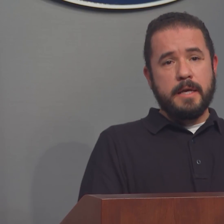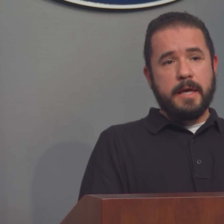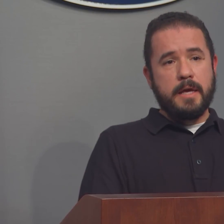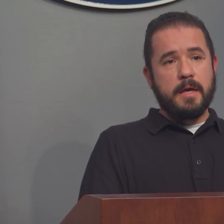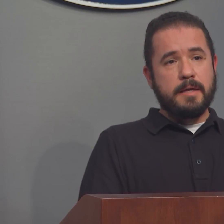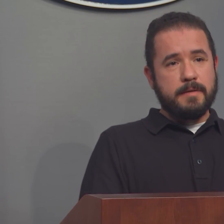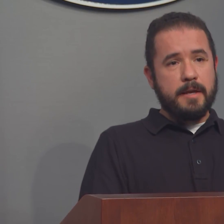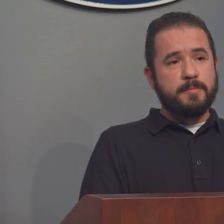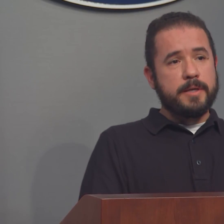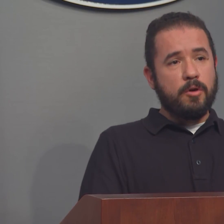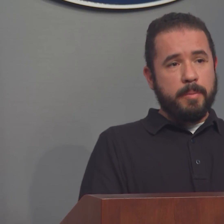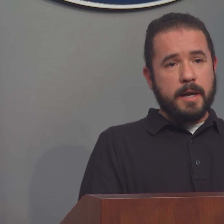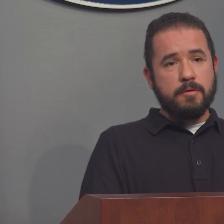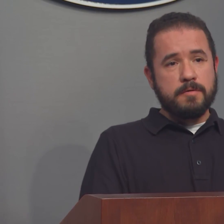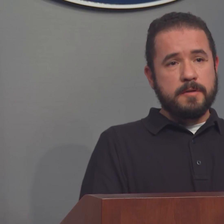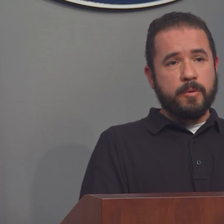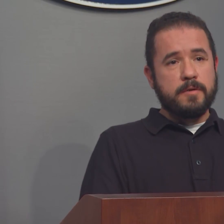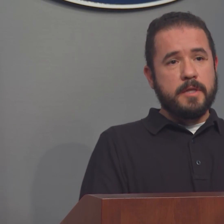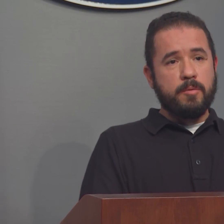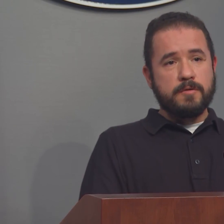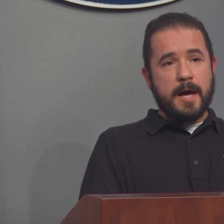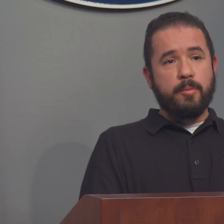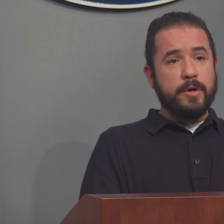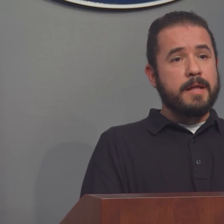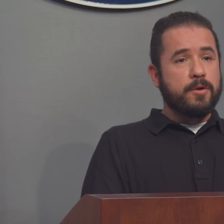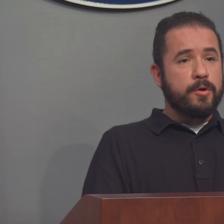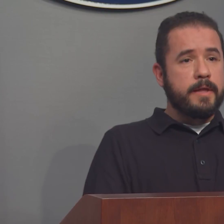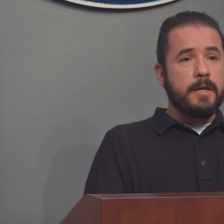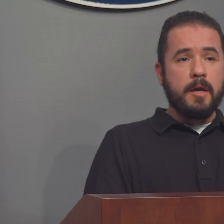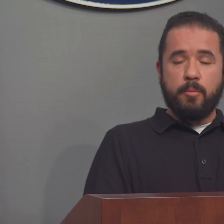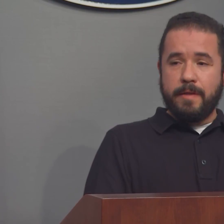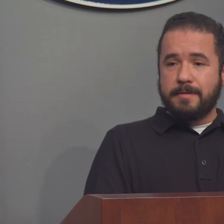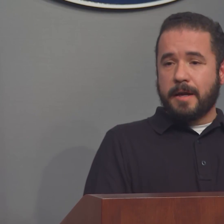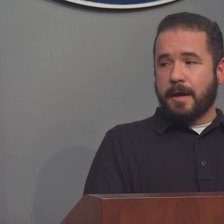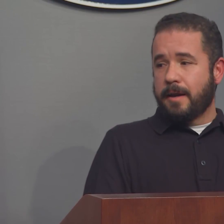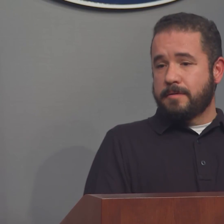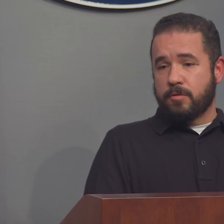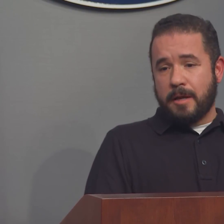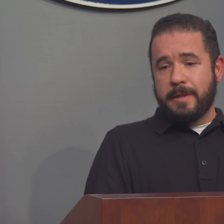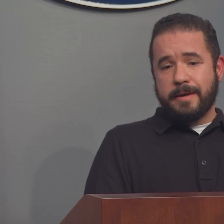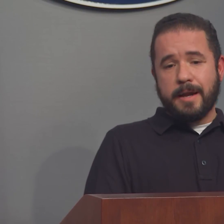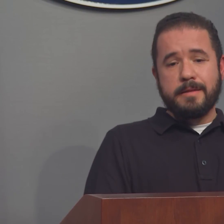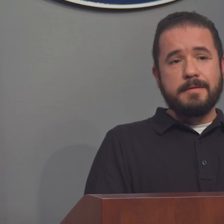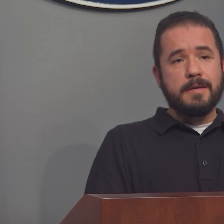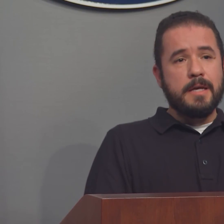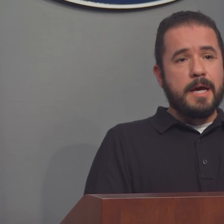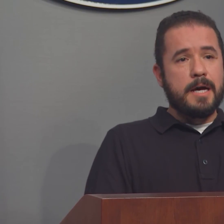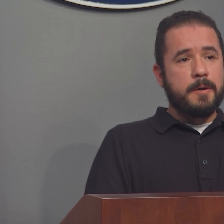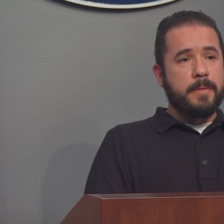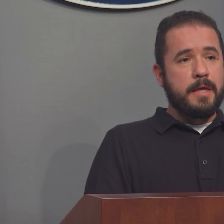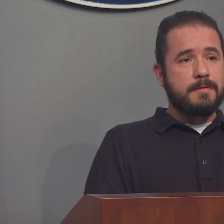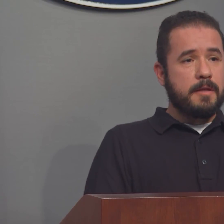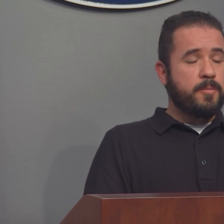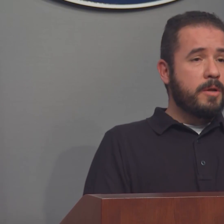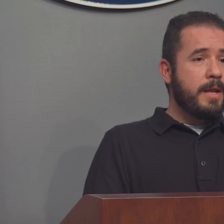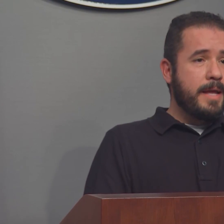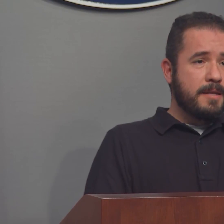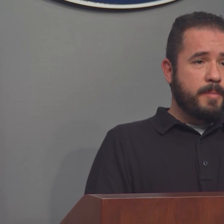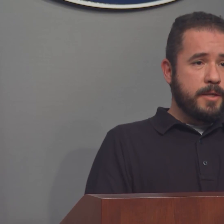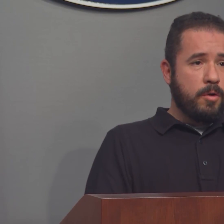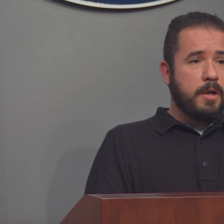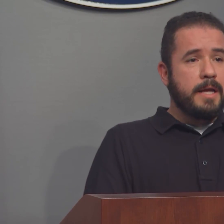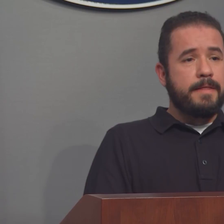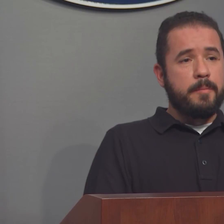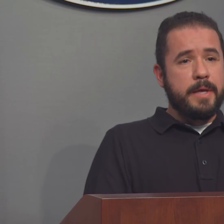FEMA. Está en español para los dispositivos Apple y Android. Pueden descargarla, es totalmente gratis y está disponible